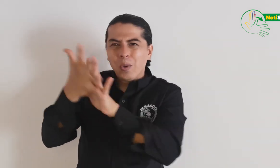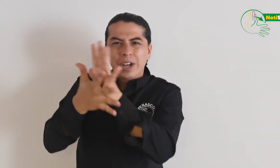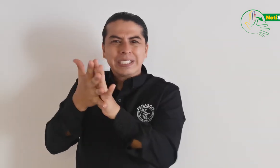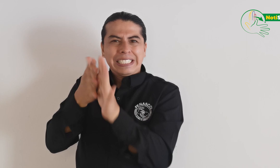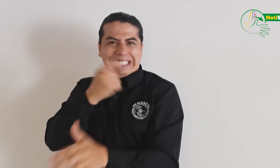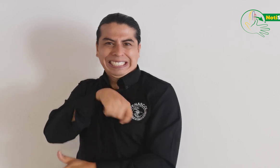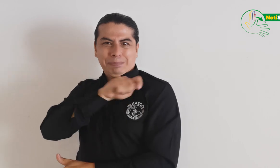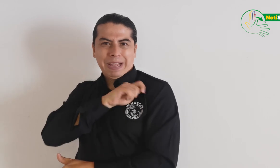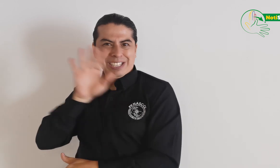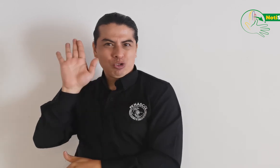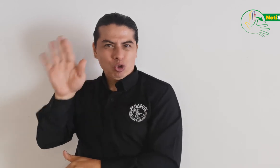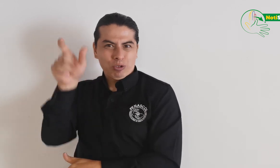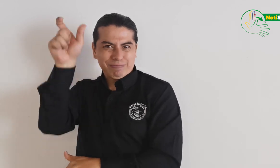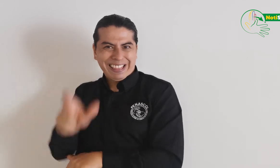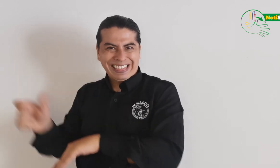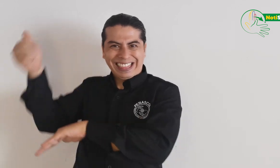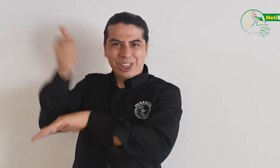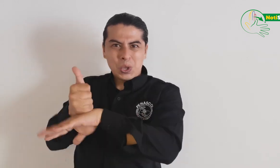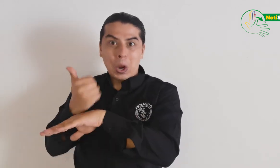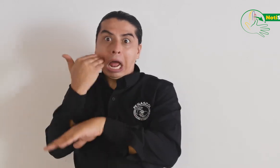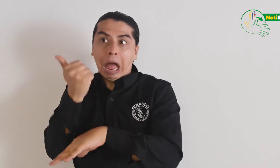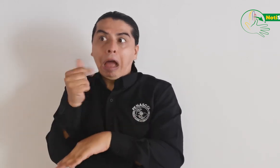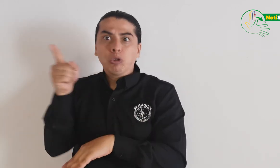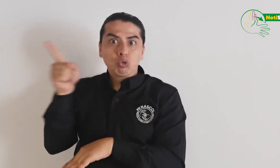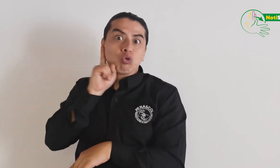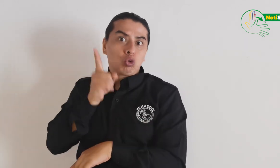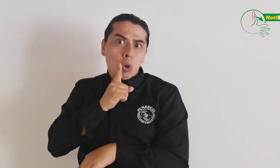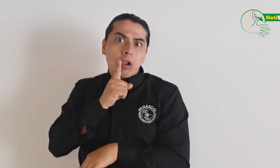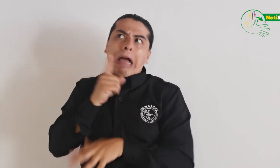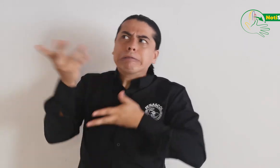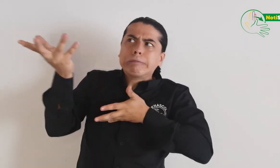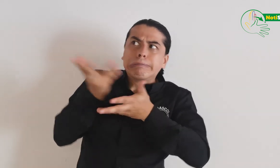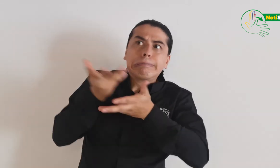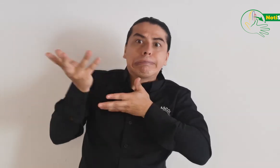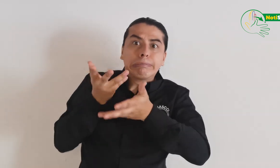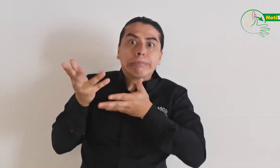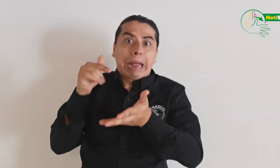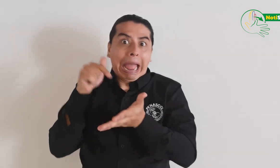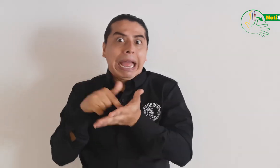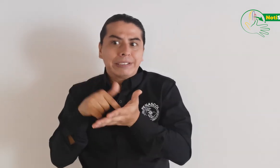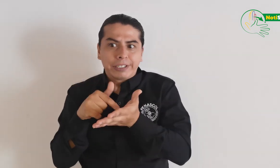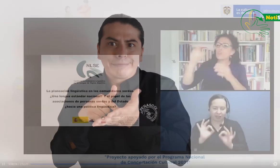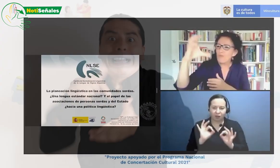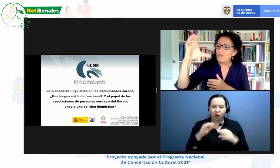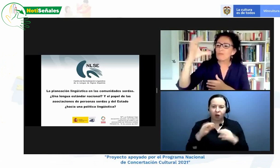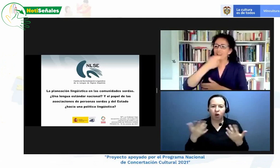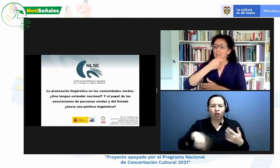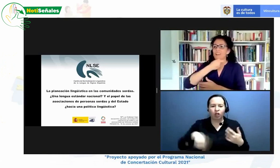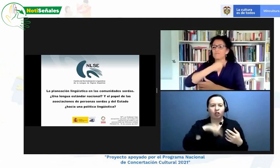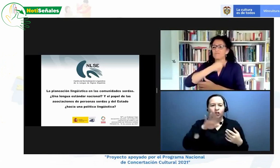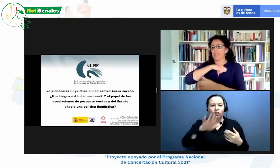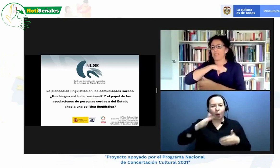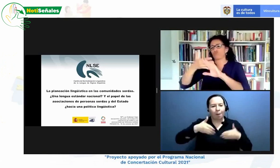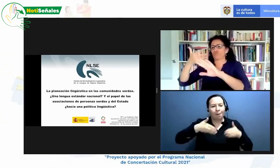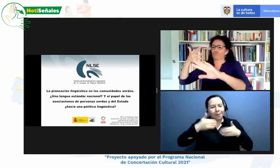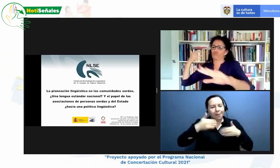planeación lingüística, invitamos a la directora del Centro de Normalización de la Lengua de Señas Española. Que a mí personalmente me